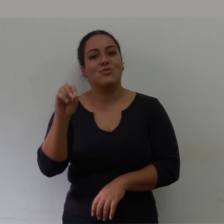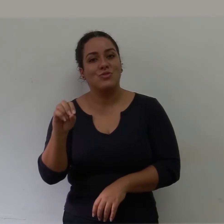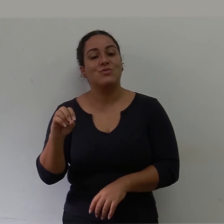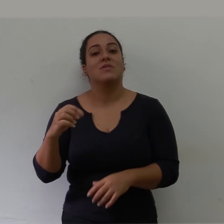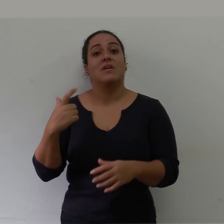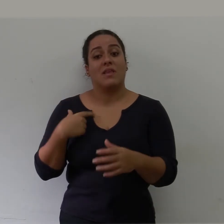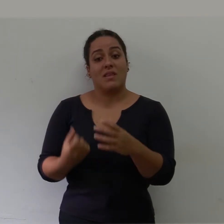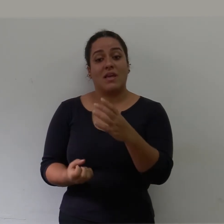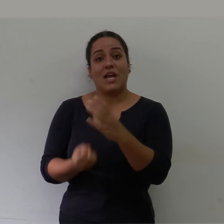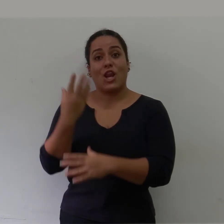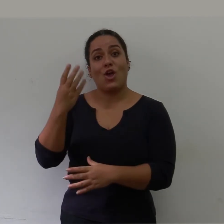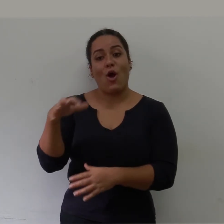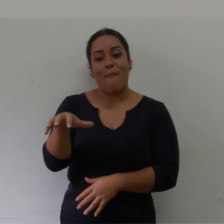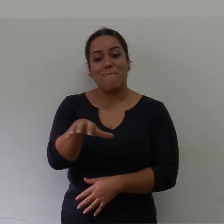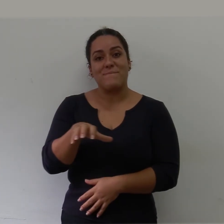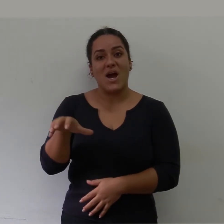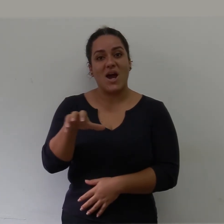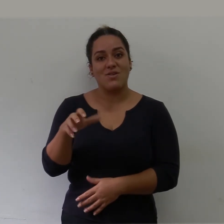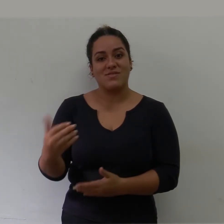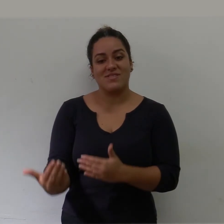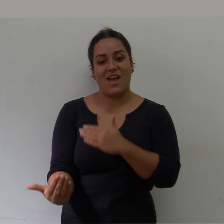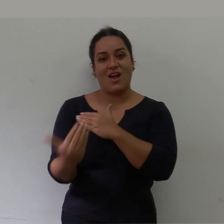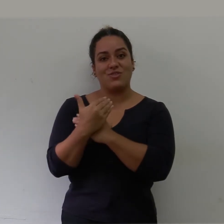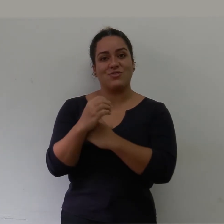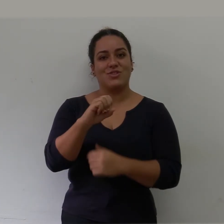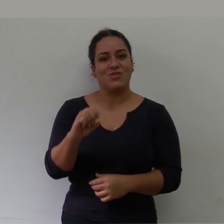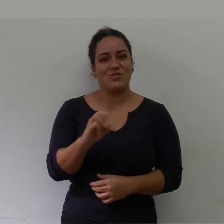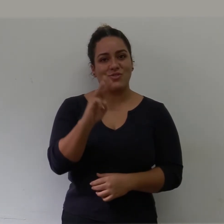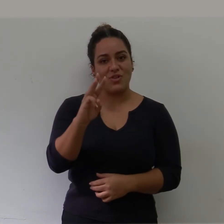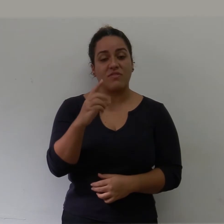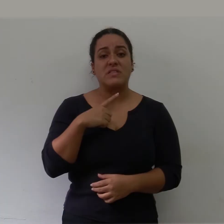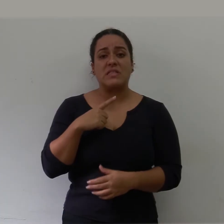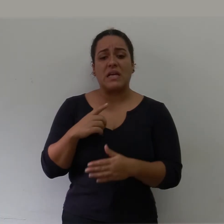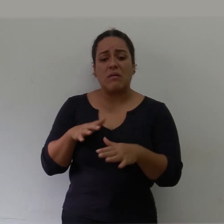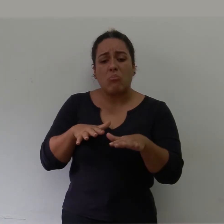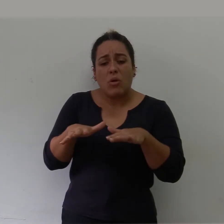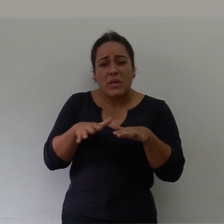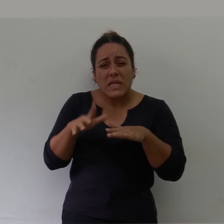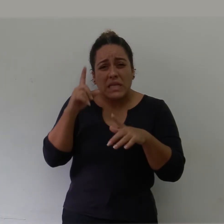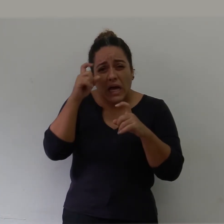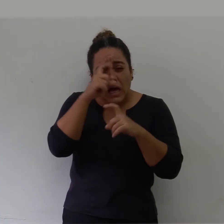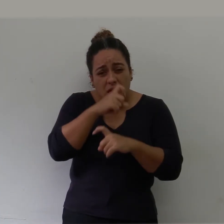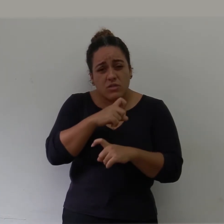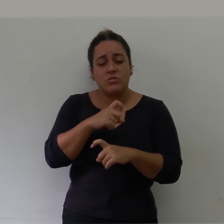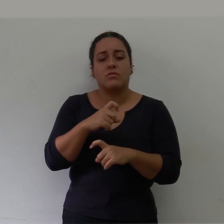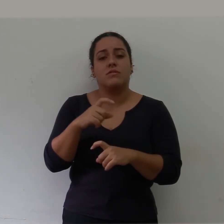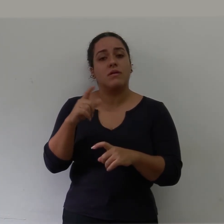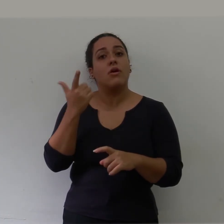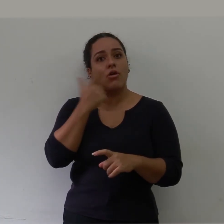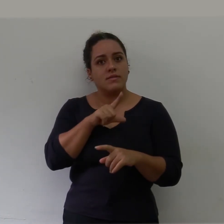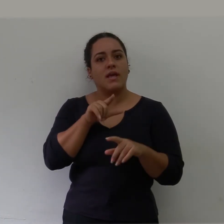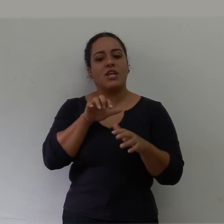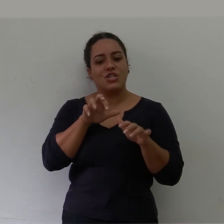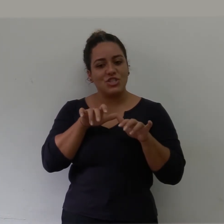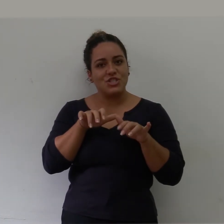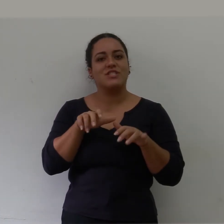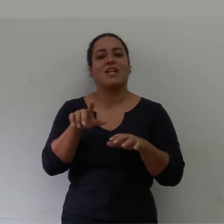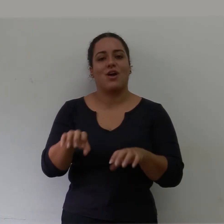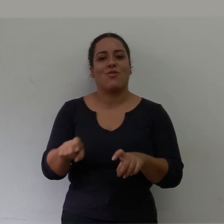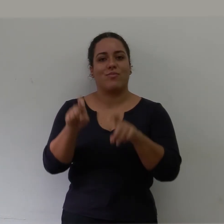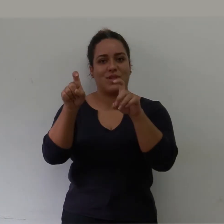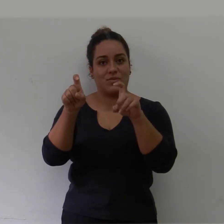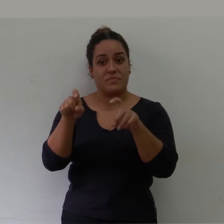o MouseKey. O software auxilia quem tem mobilidade restrita a digitar no computador. E o